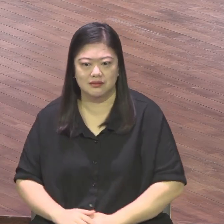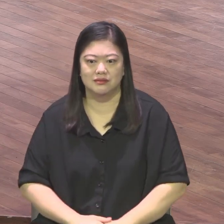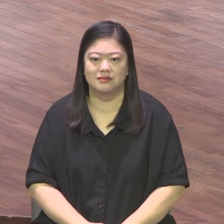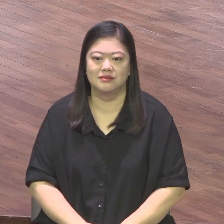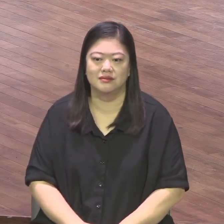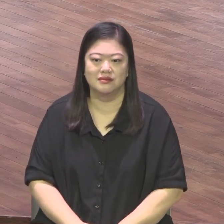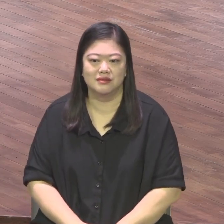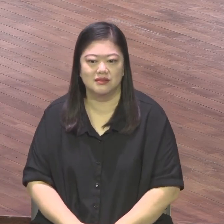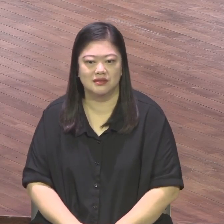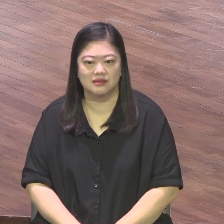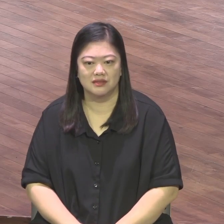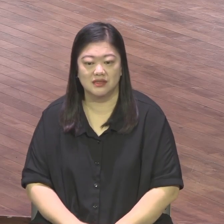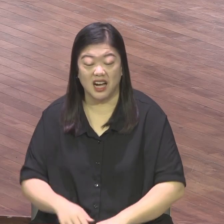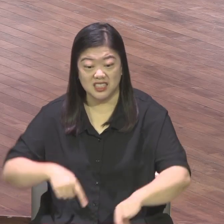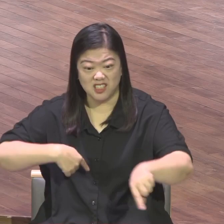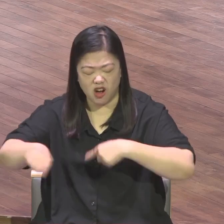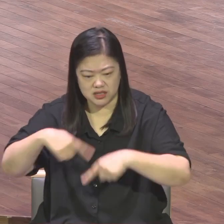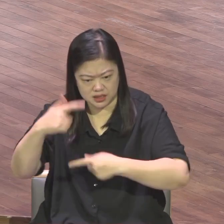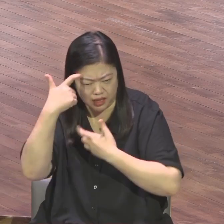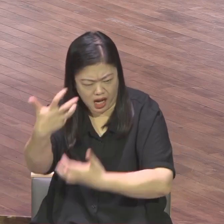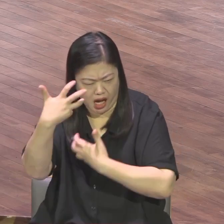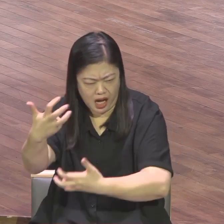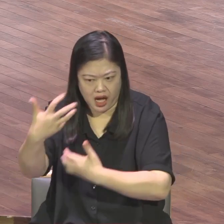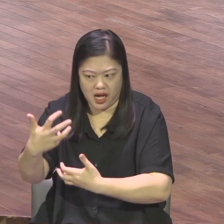정치해보겠다고 막 미쳐.